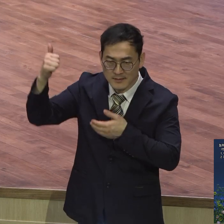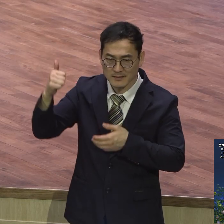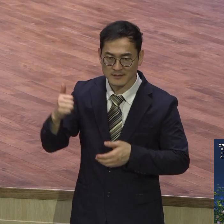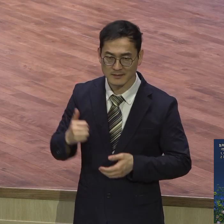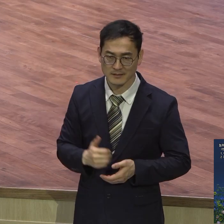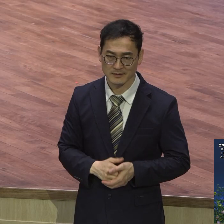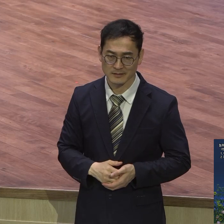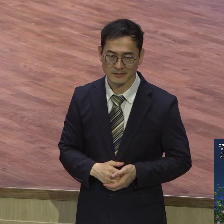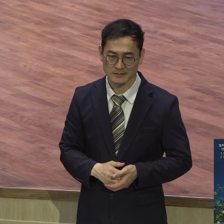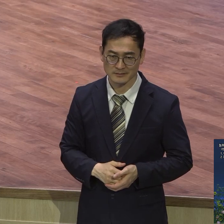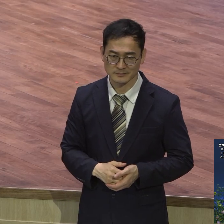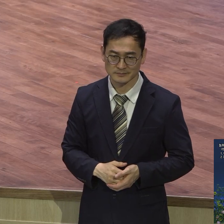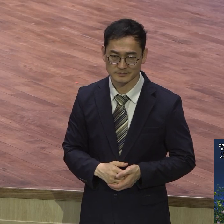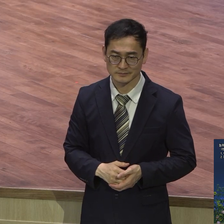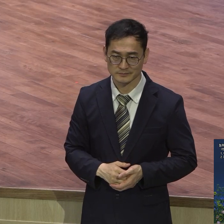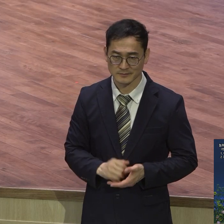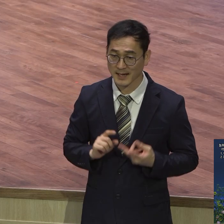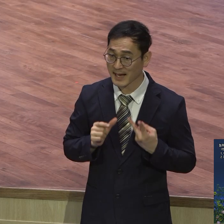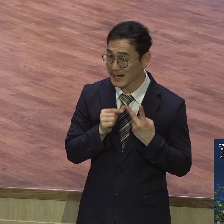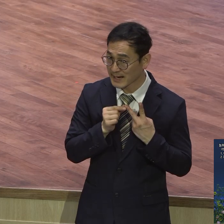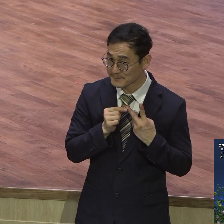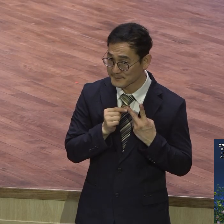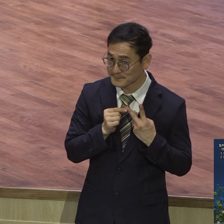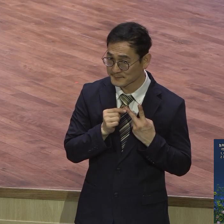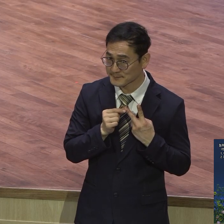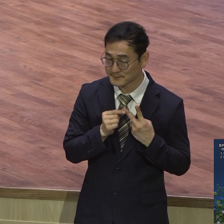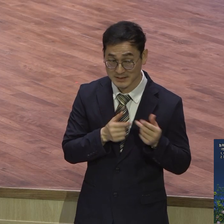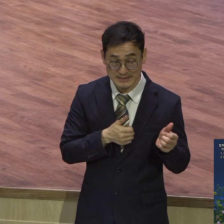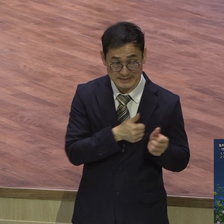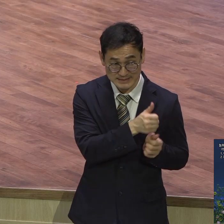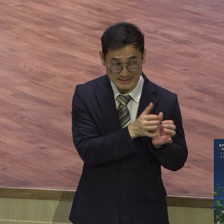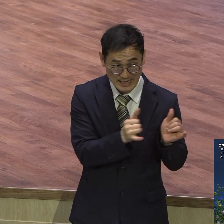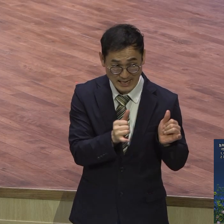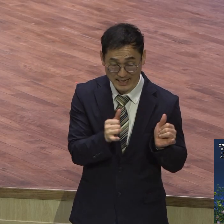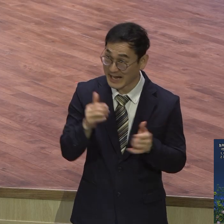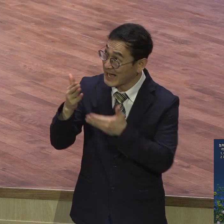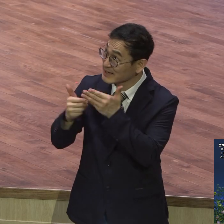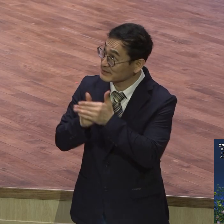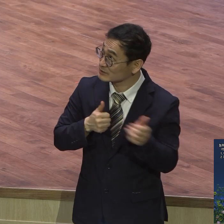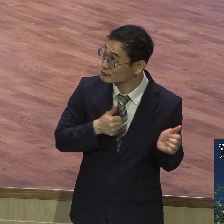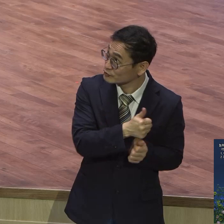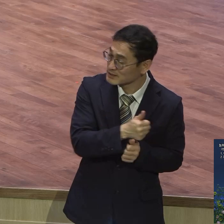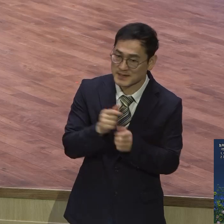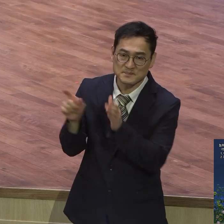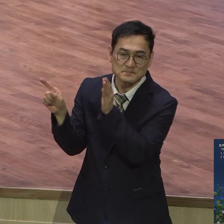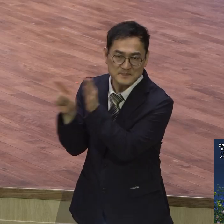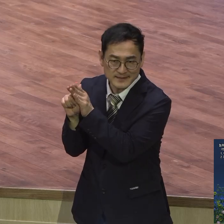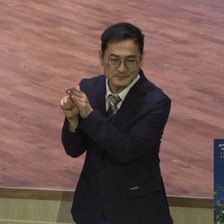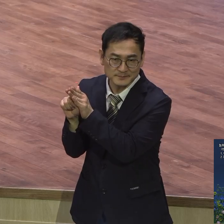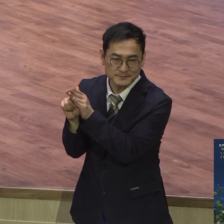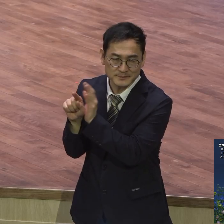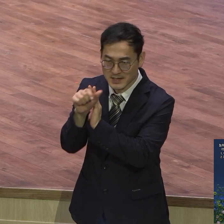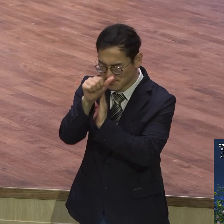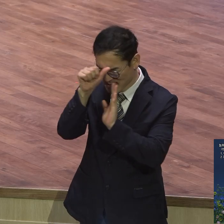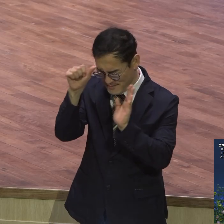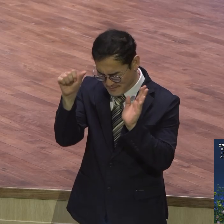갈렙은 이런 성의자 의식을 일평생 가지고 살았어요 일평생